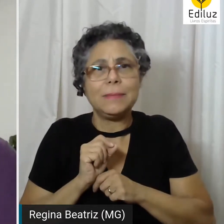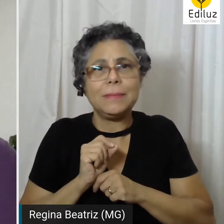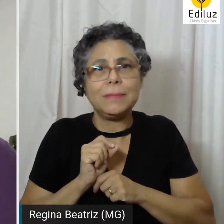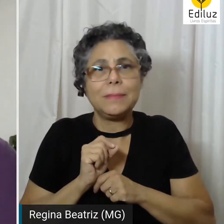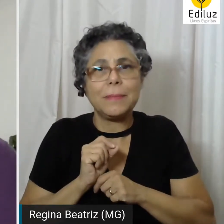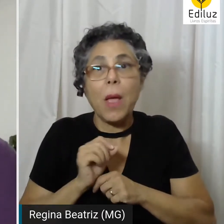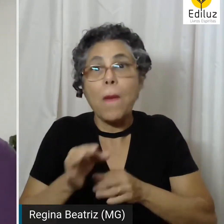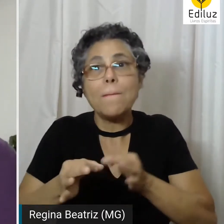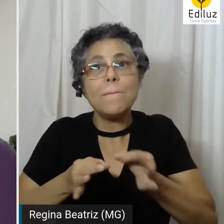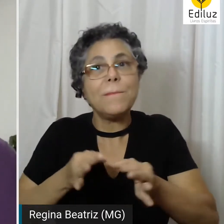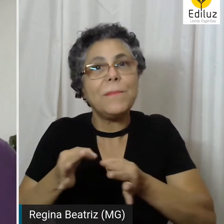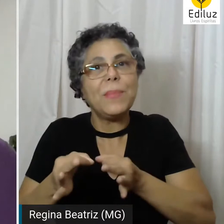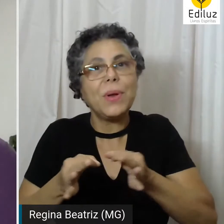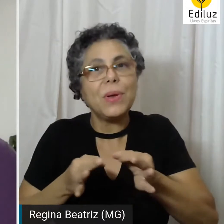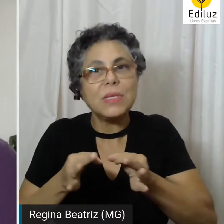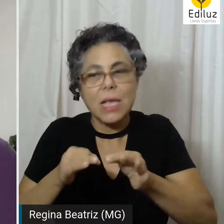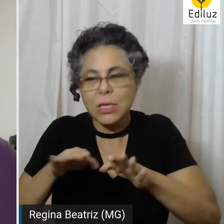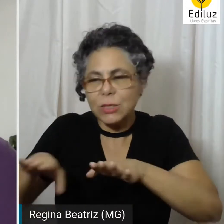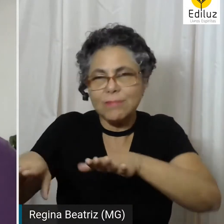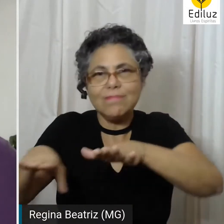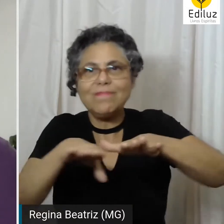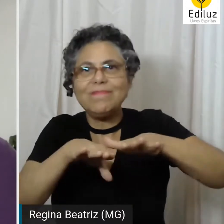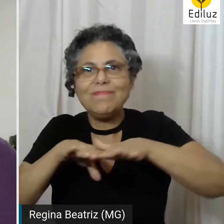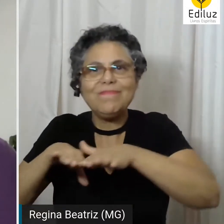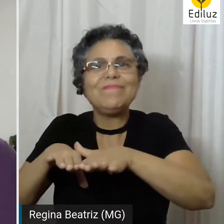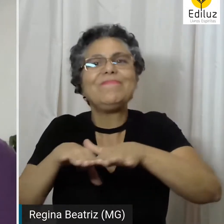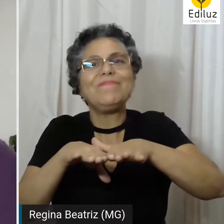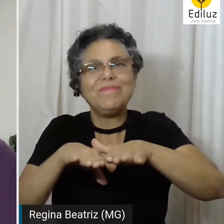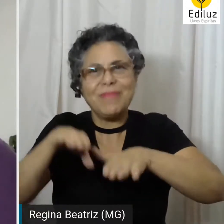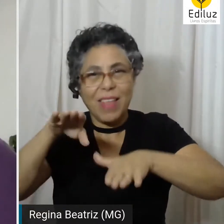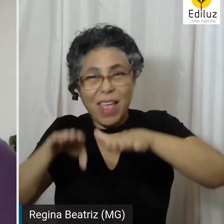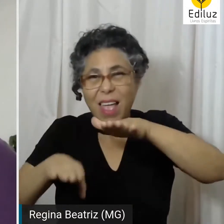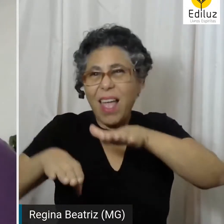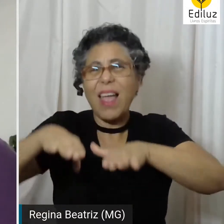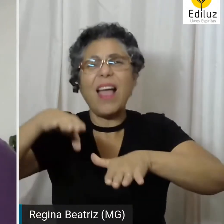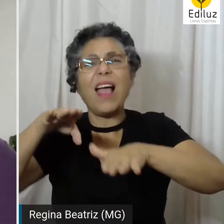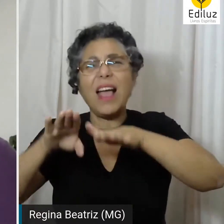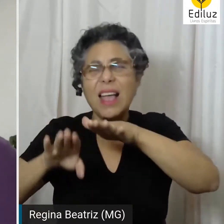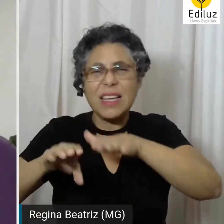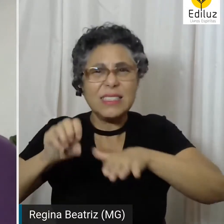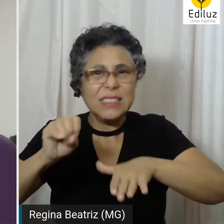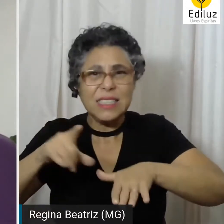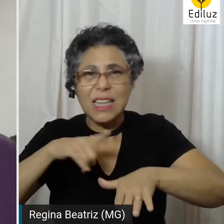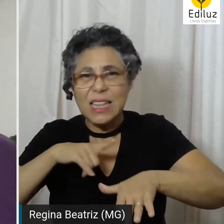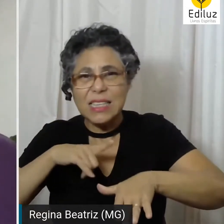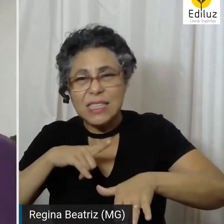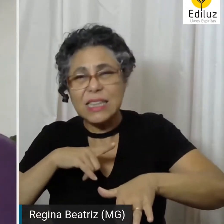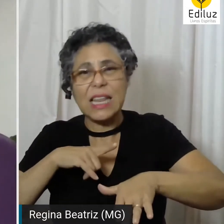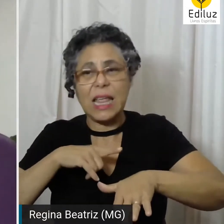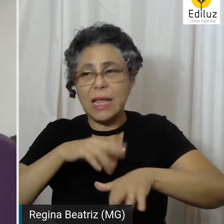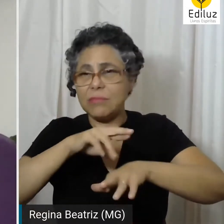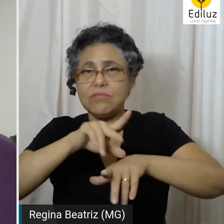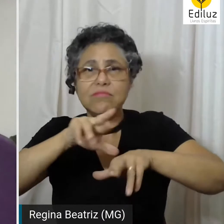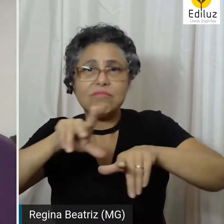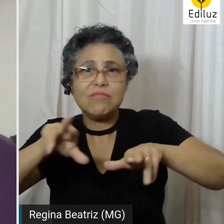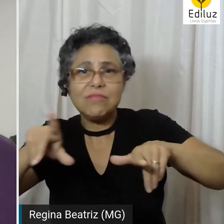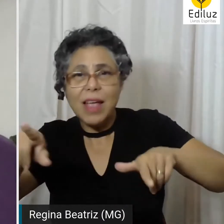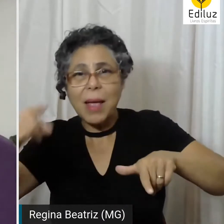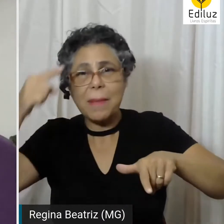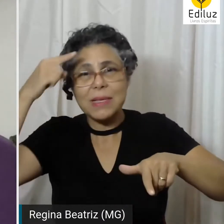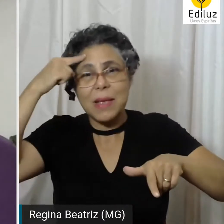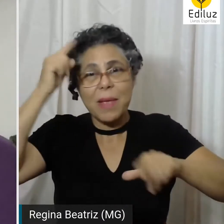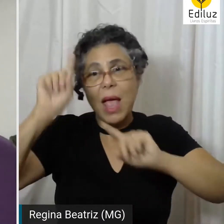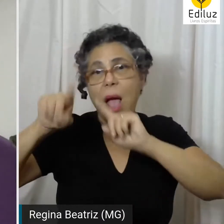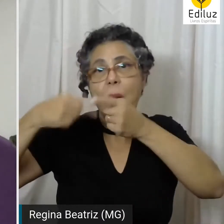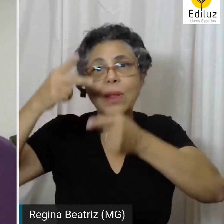no processo de equilíbrio. Se temos essas 4 dimensões, sabemos que o outro sujeito também